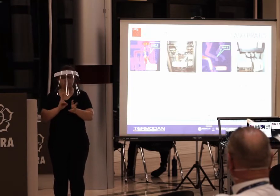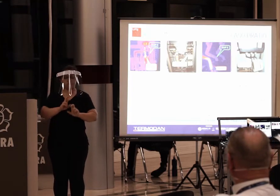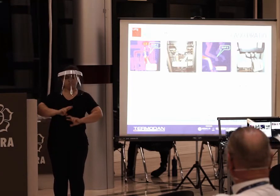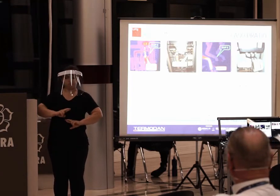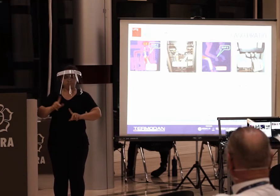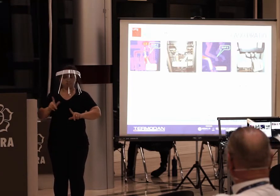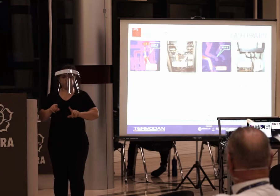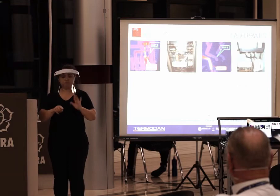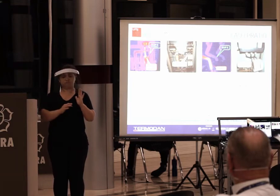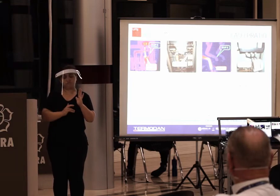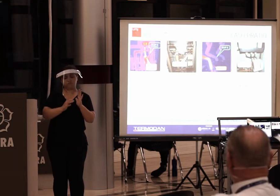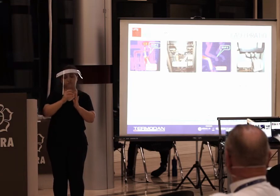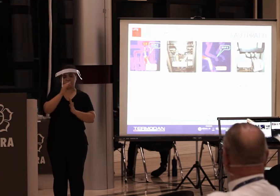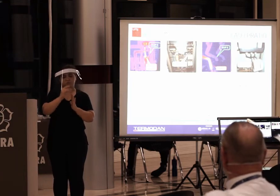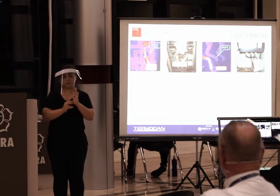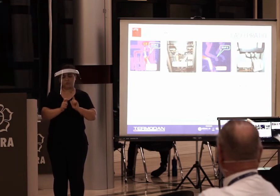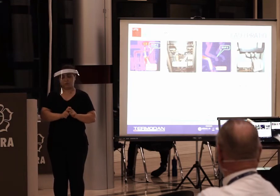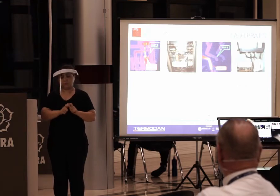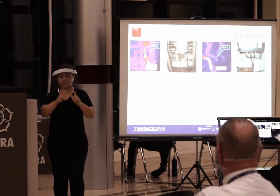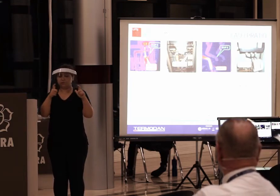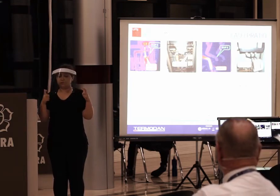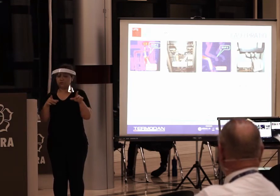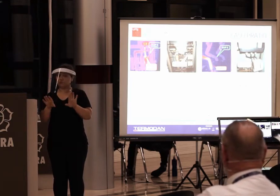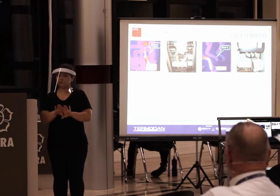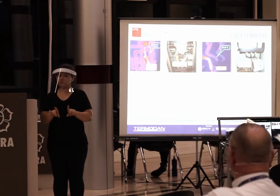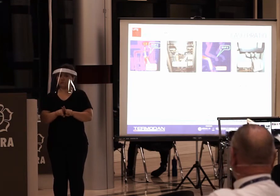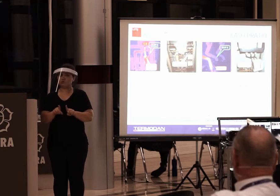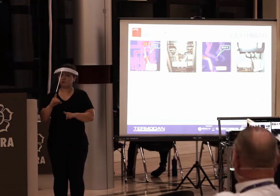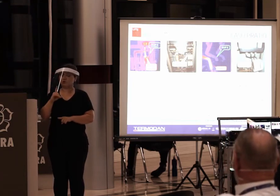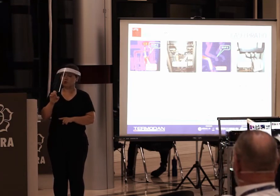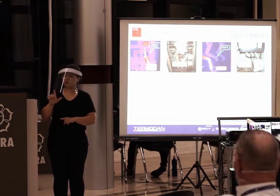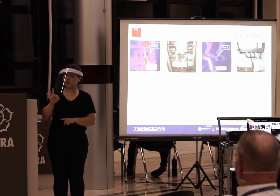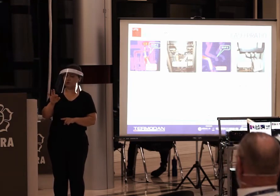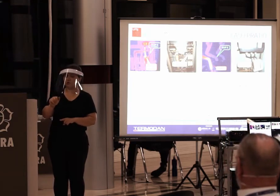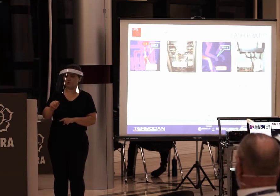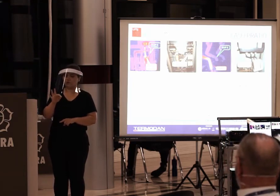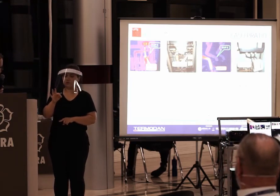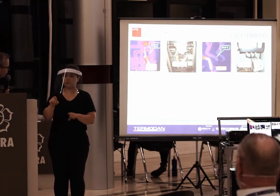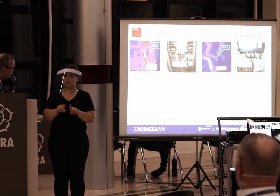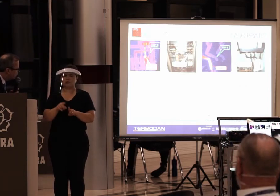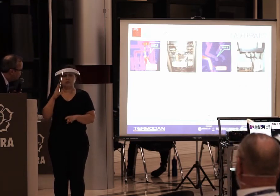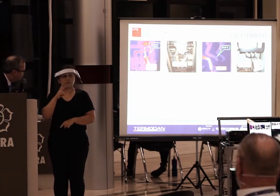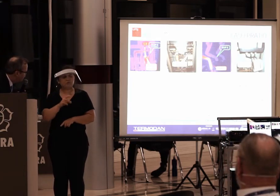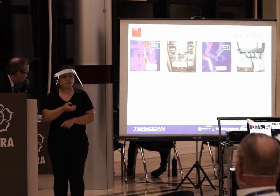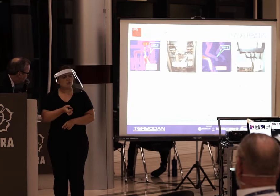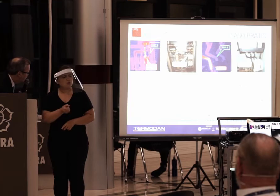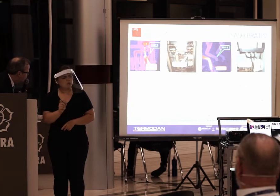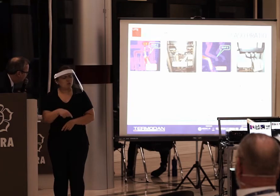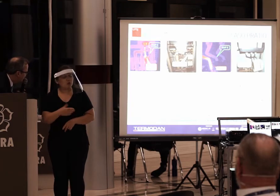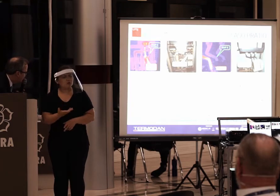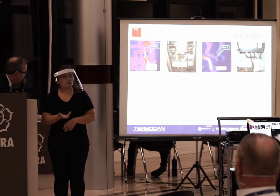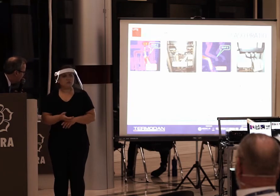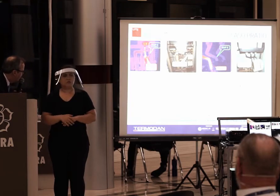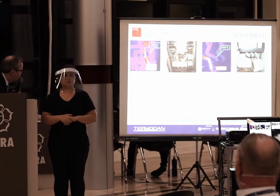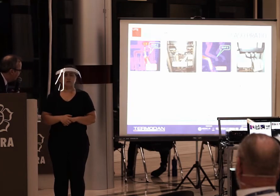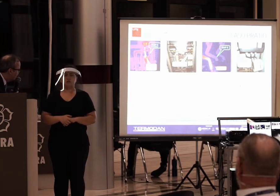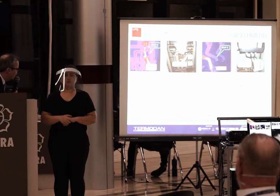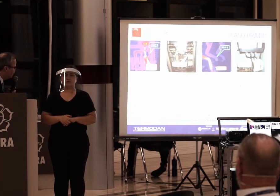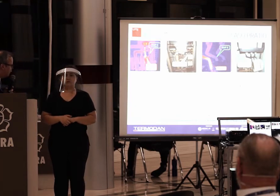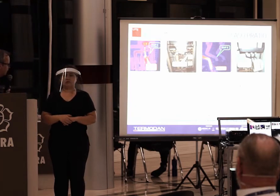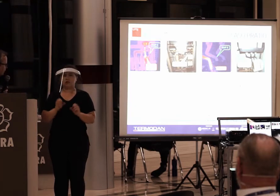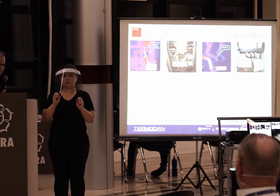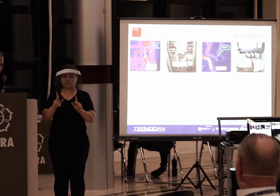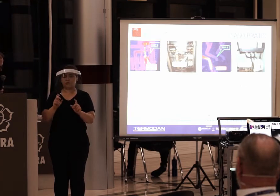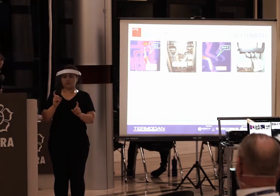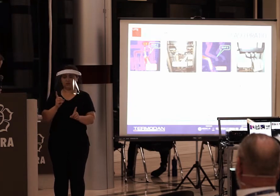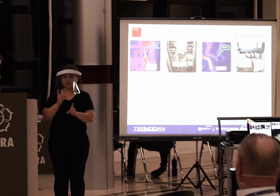aqui de temperatura aqui não tão grande, né? Olha o ΔT aqui deixa eu ver quanto que é o ΔT aqui, o ΔT. Aqui